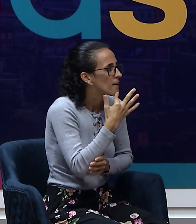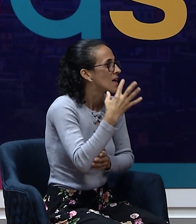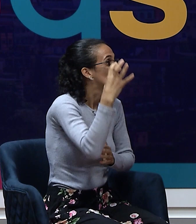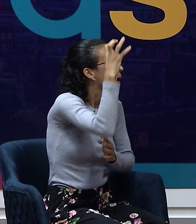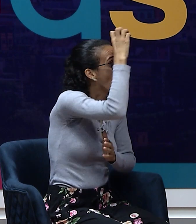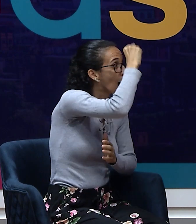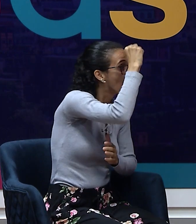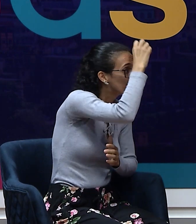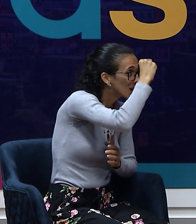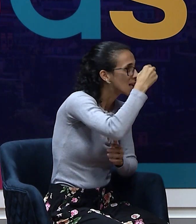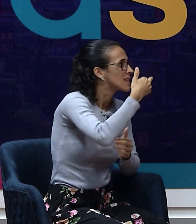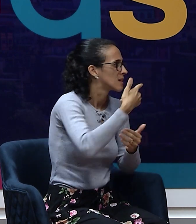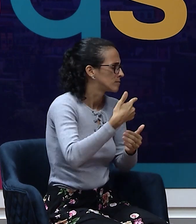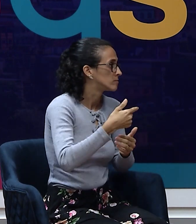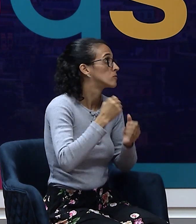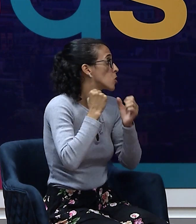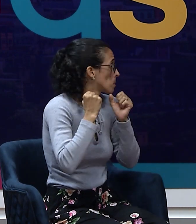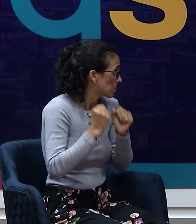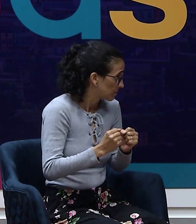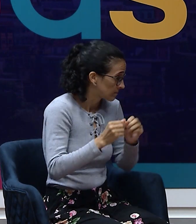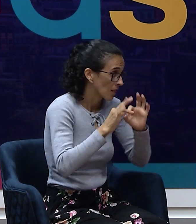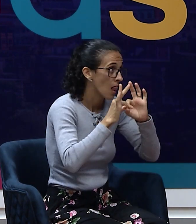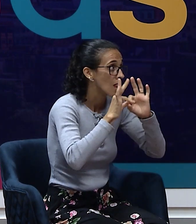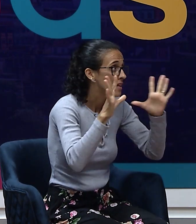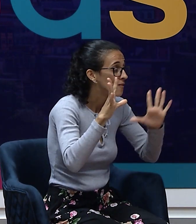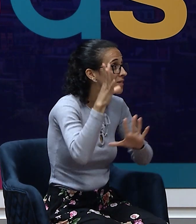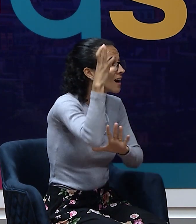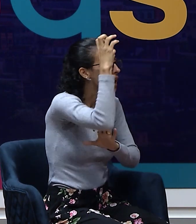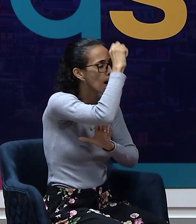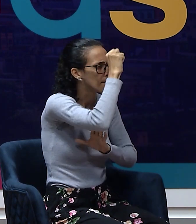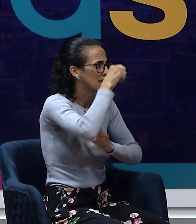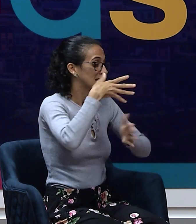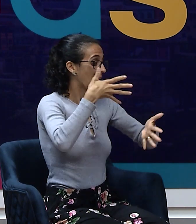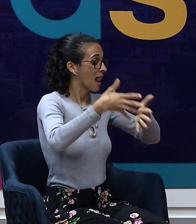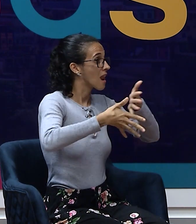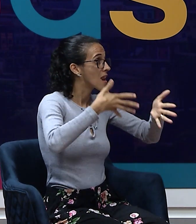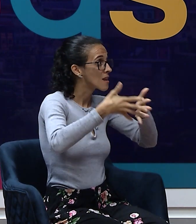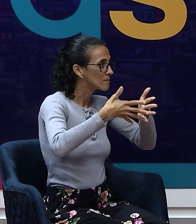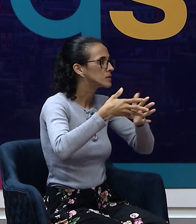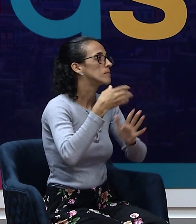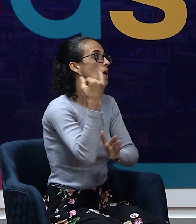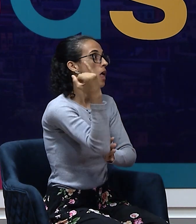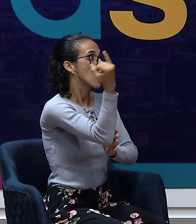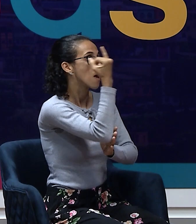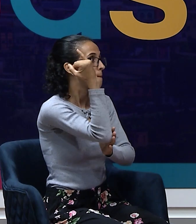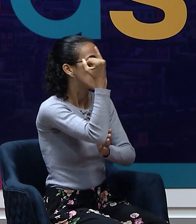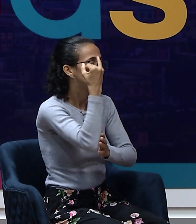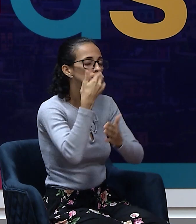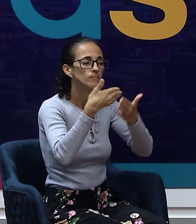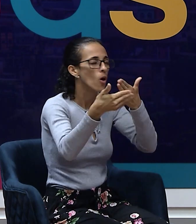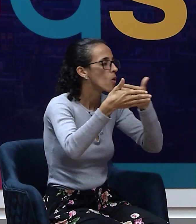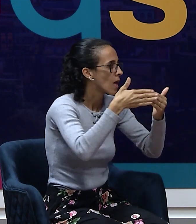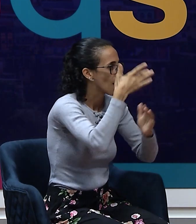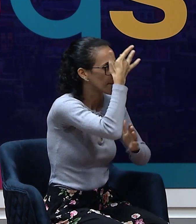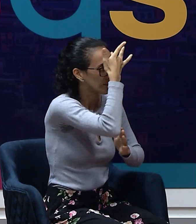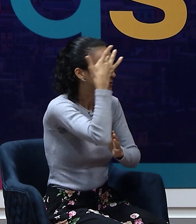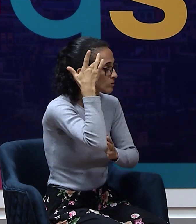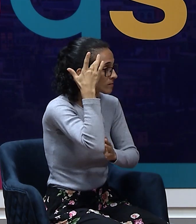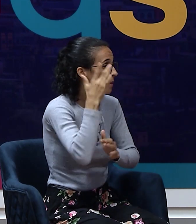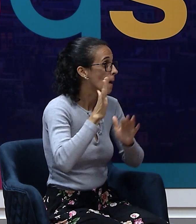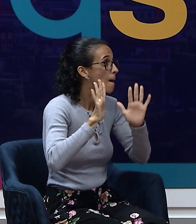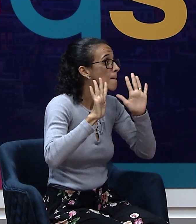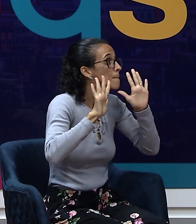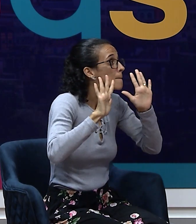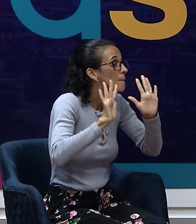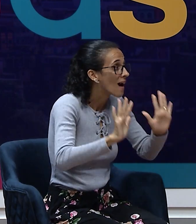ouvinte que queira aprender, queira conhecer a nossa língua, pode, gente, é livre. Venham aprender a Libras, mas é